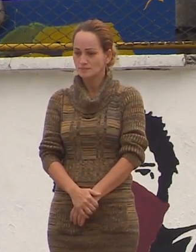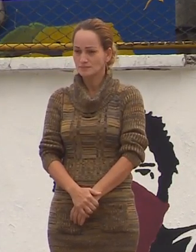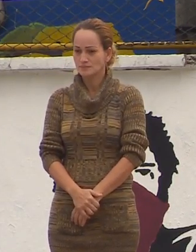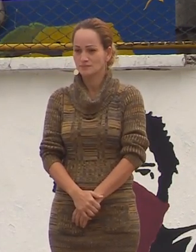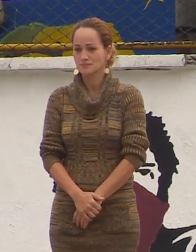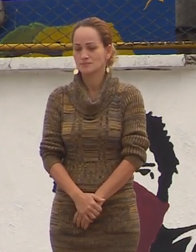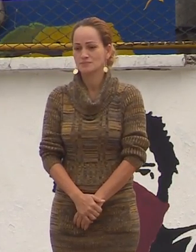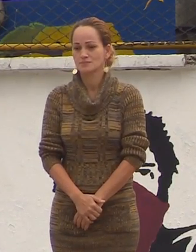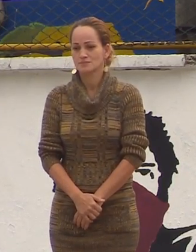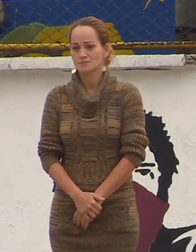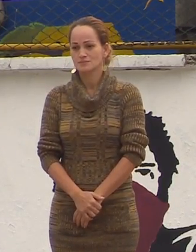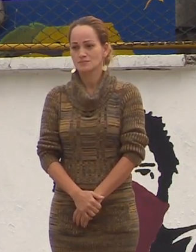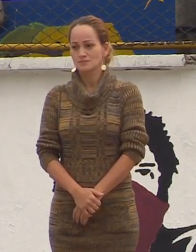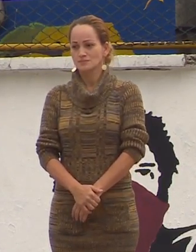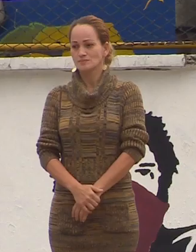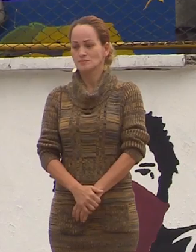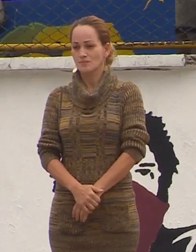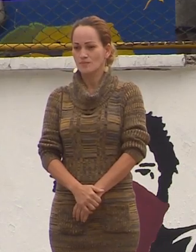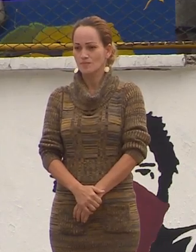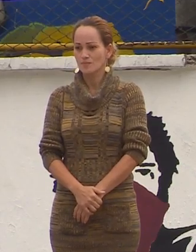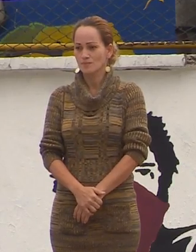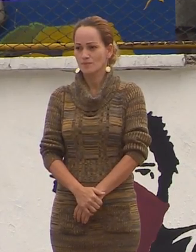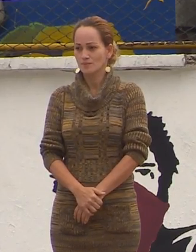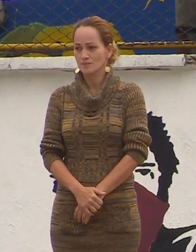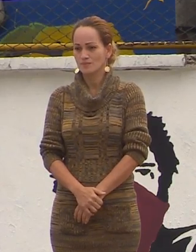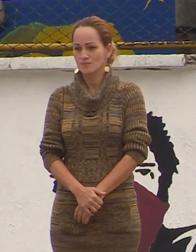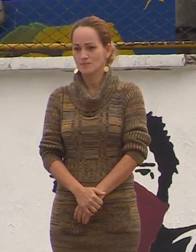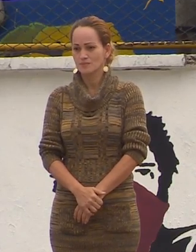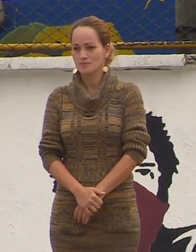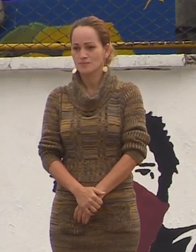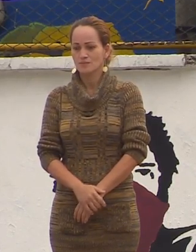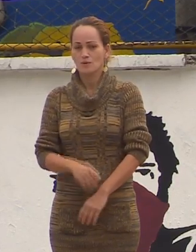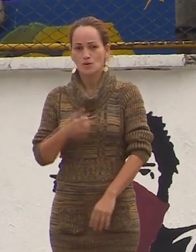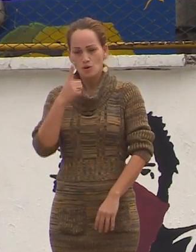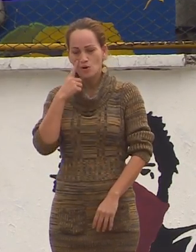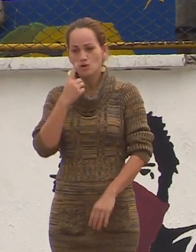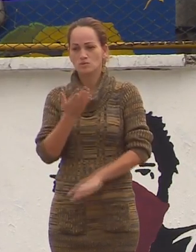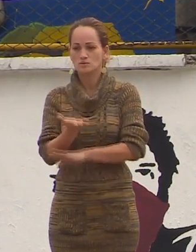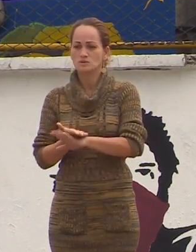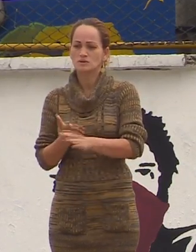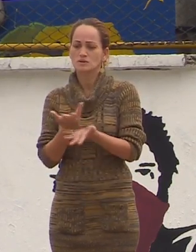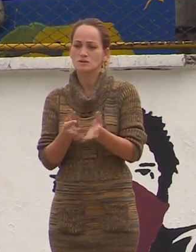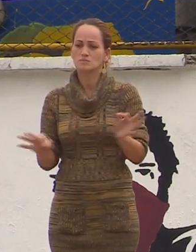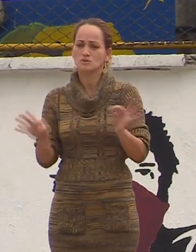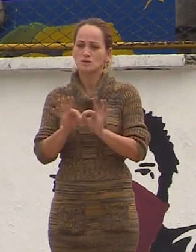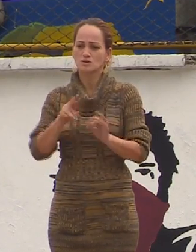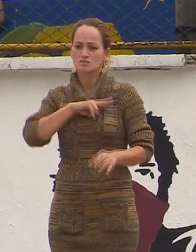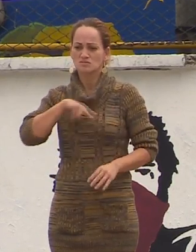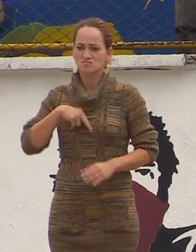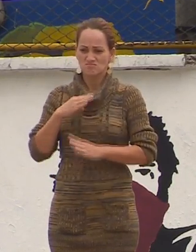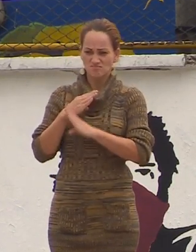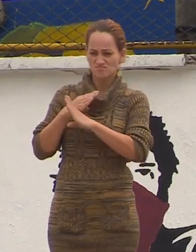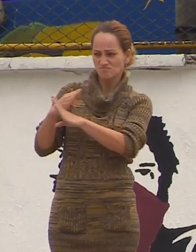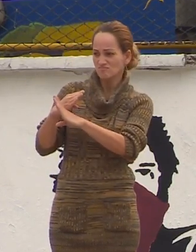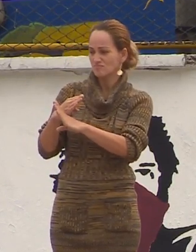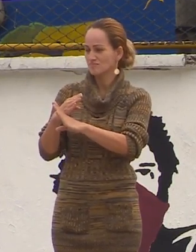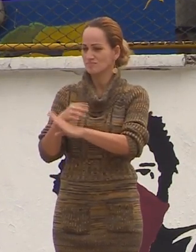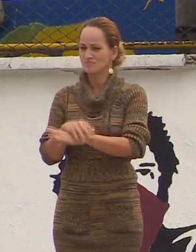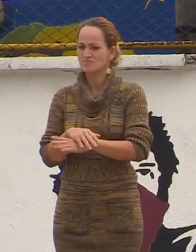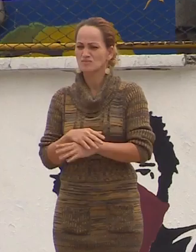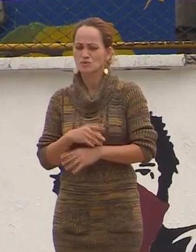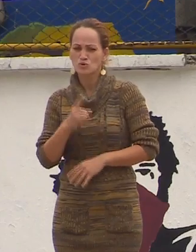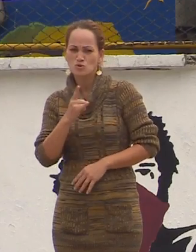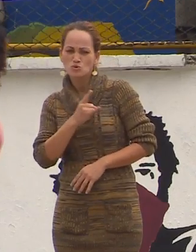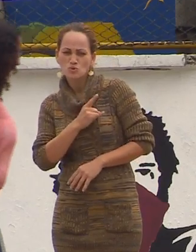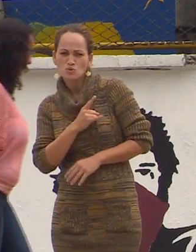que nombremos nuestro rechazo a los actos anónimos que intimidan con la fuerza y con el uso